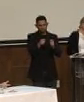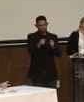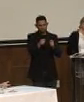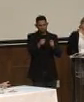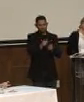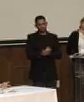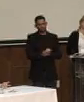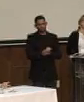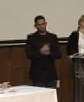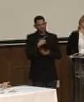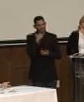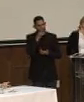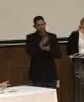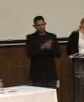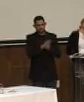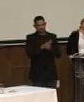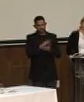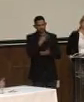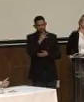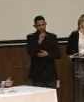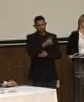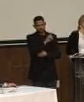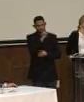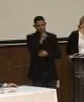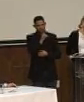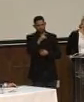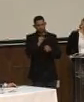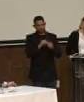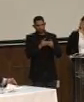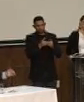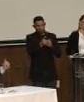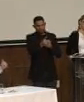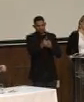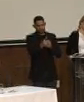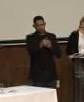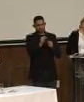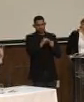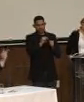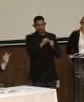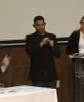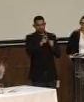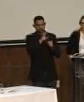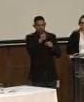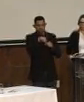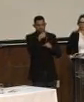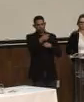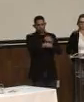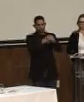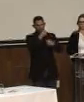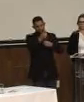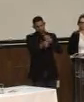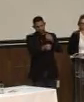conseguir, porque ainda tem 30 dias, uma demanda muito grande. E o restante só vai ser pago no ano que vem.